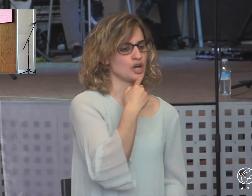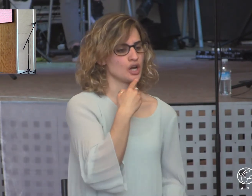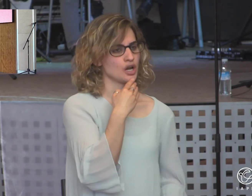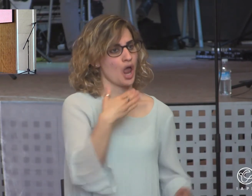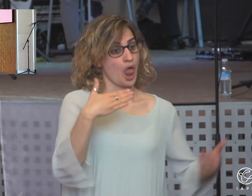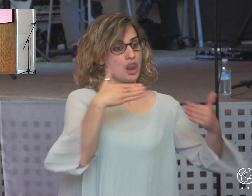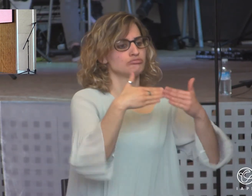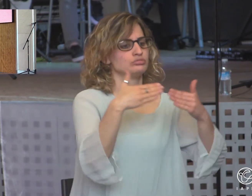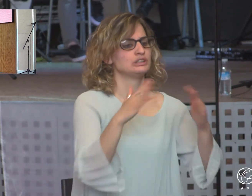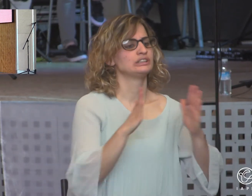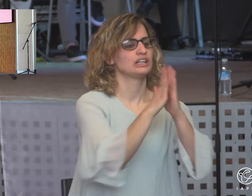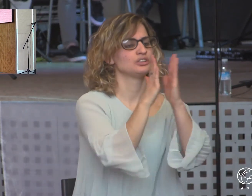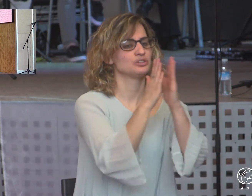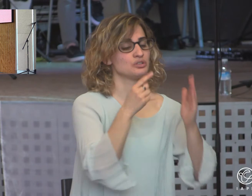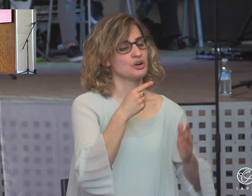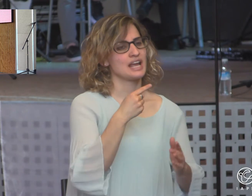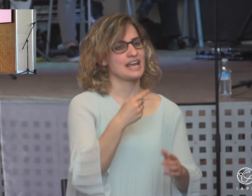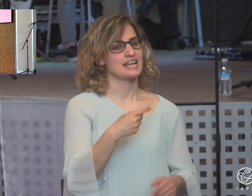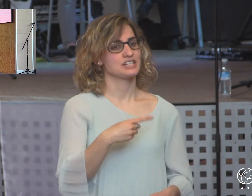Me imagino